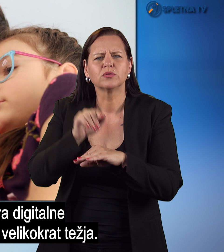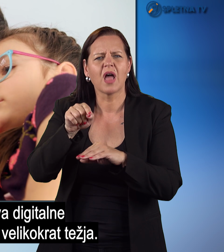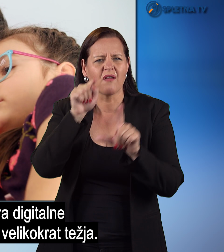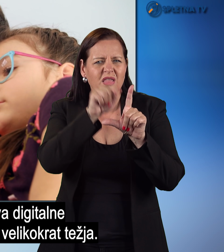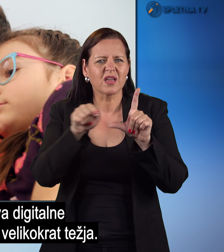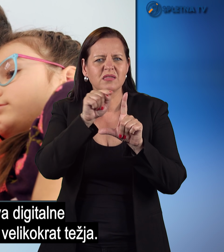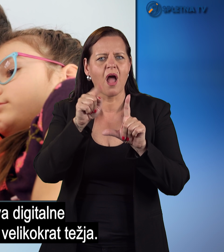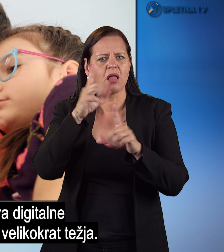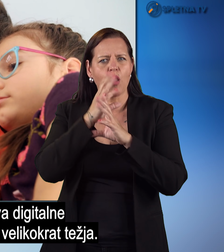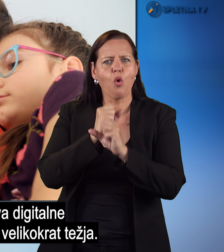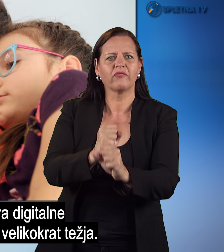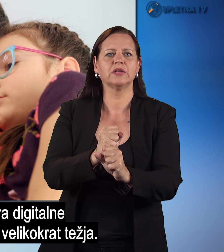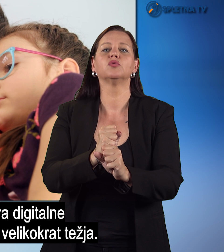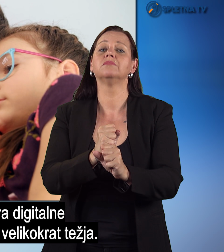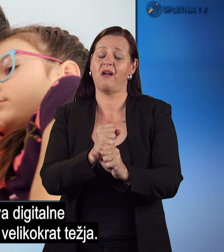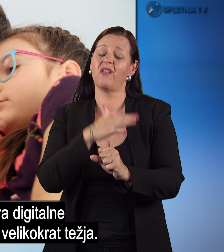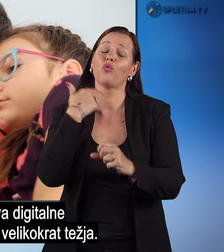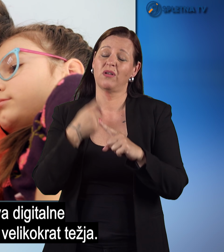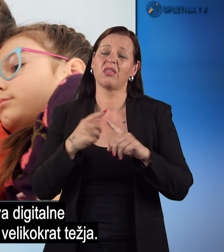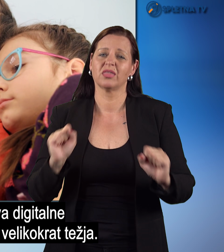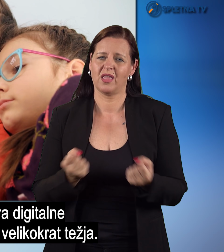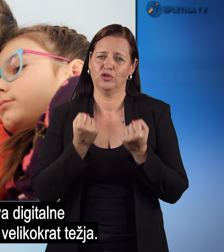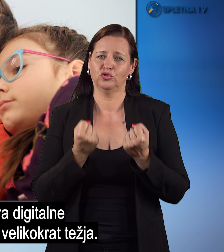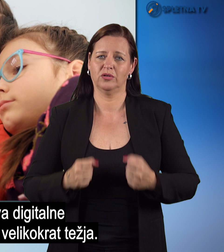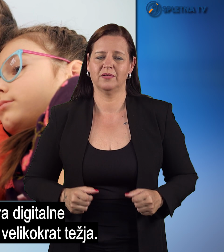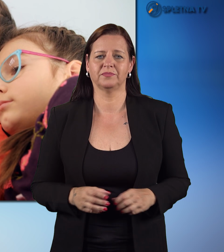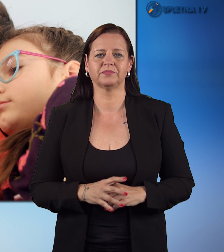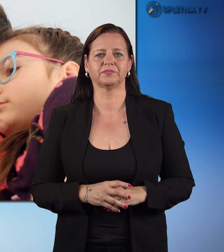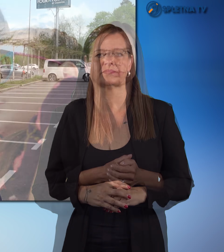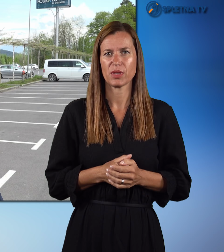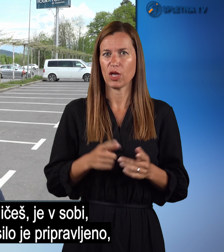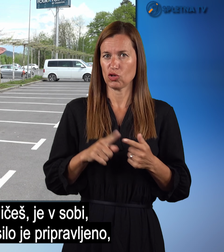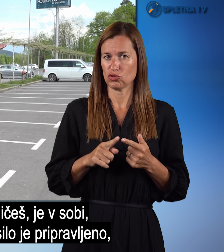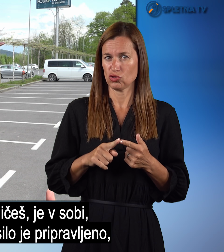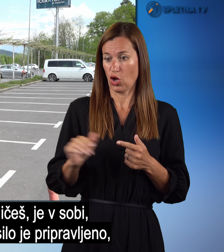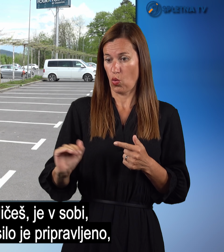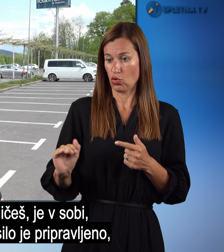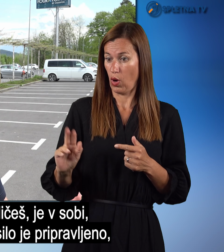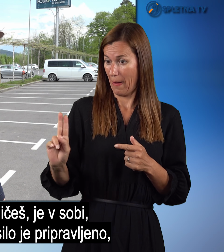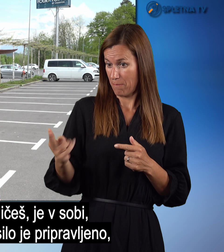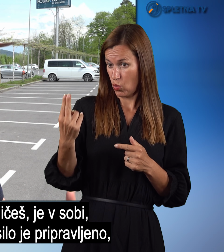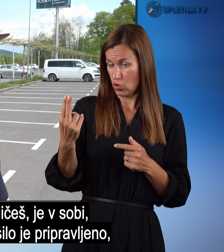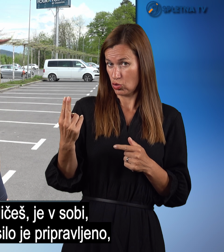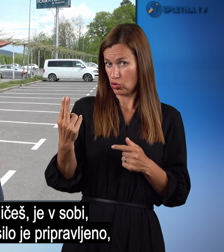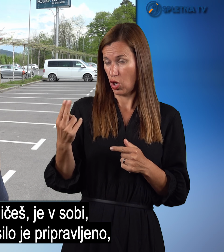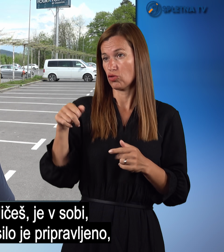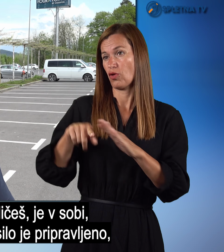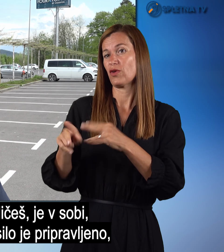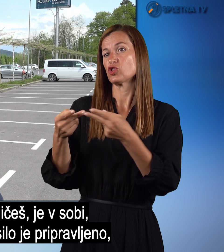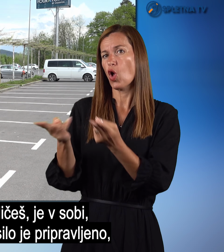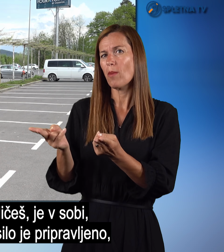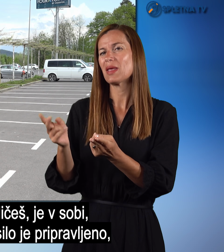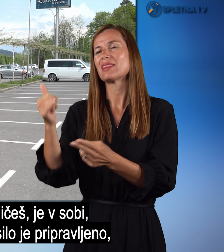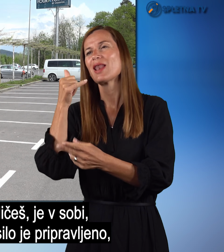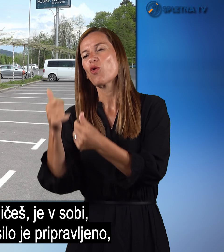Prepoznava digitalne odvisnosti pa je velikokrat težja. Če otroka pokličeš, je v sobi, na telefonu,